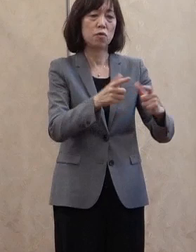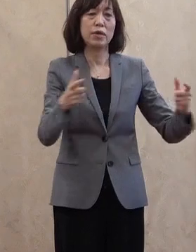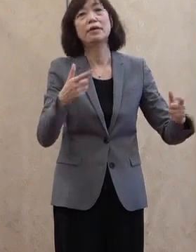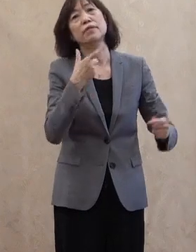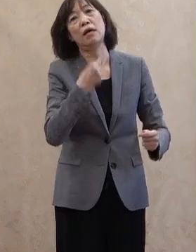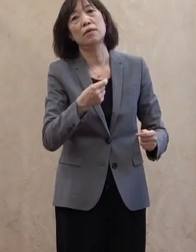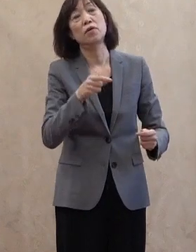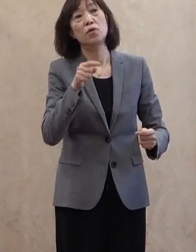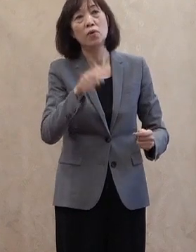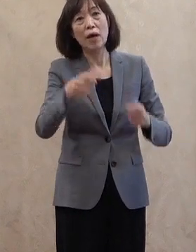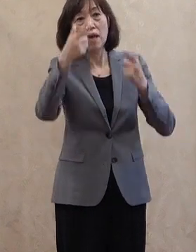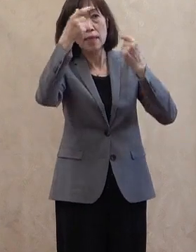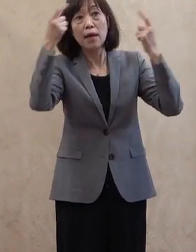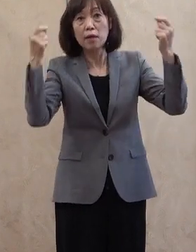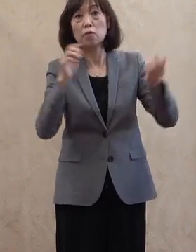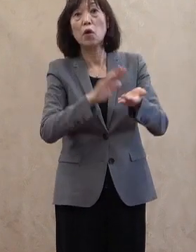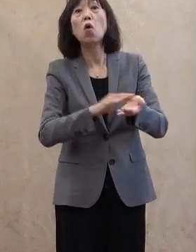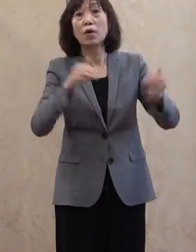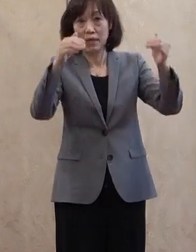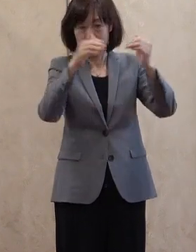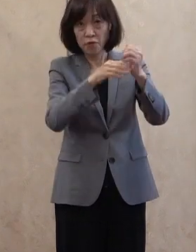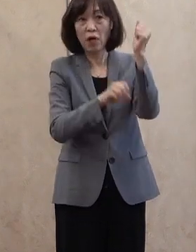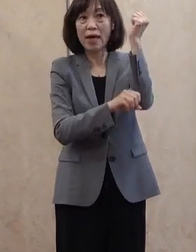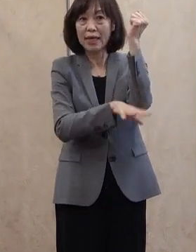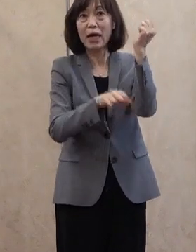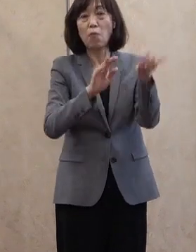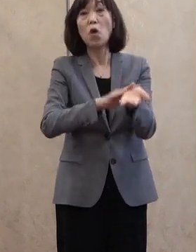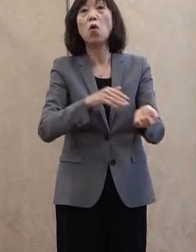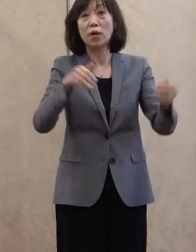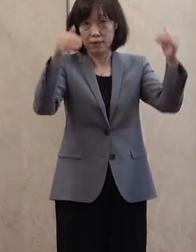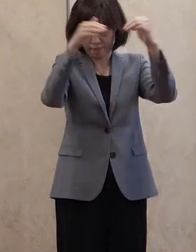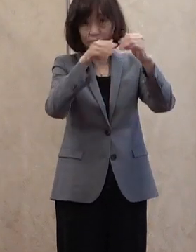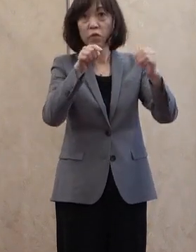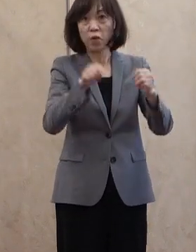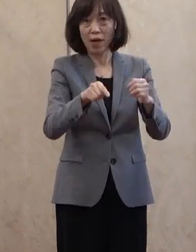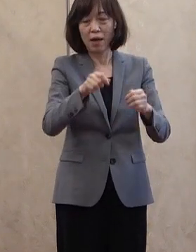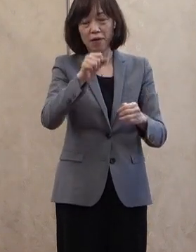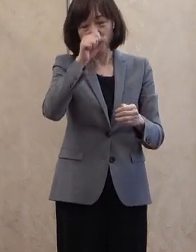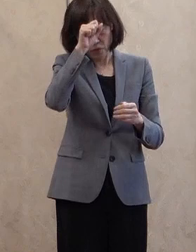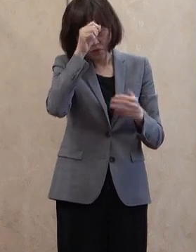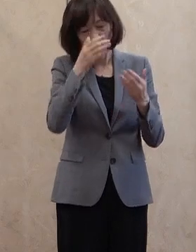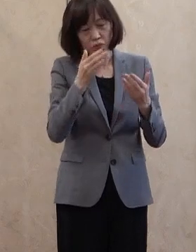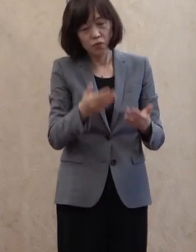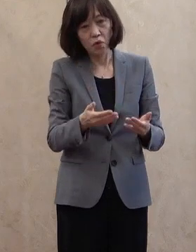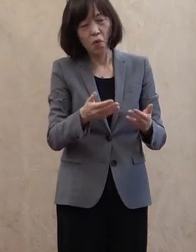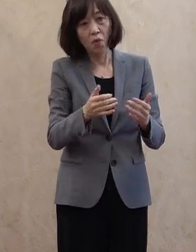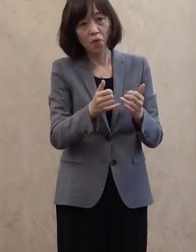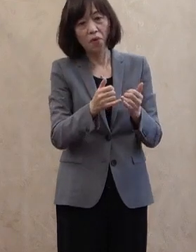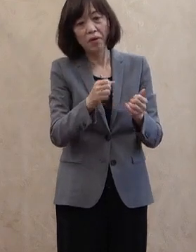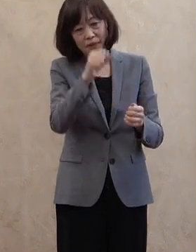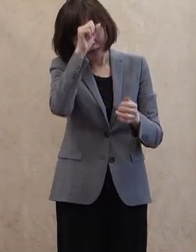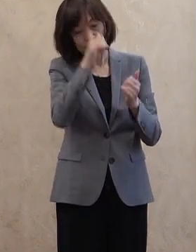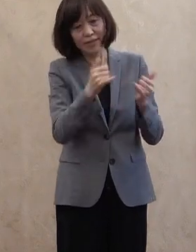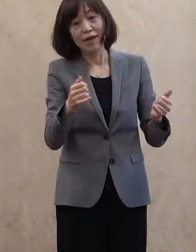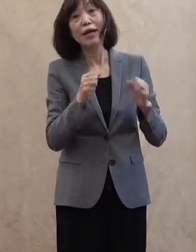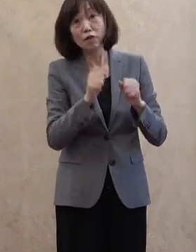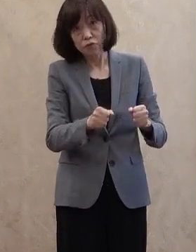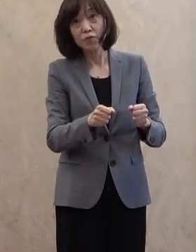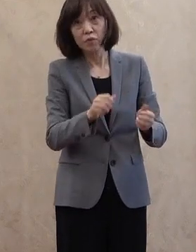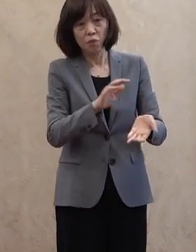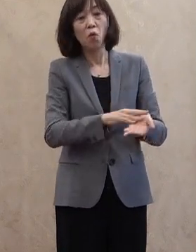大学病院、基幹病院、今重症を治療してくれている病院の皆さんにご協力をお願いしたいと思